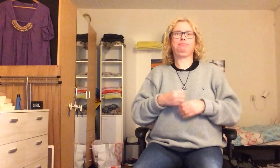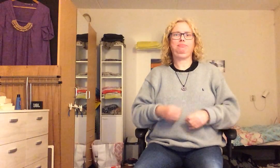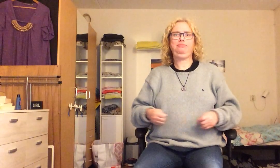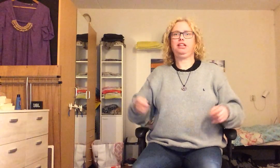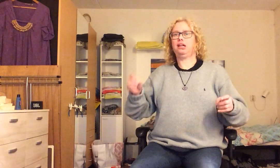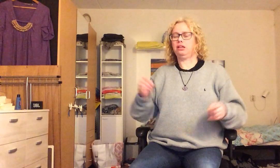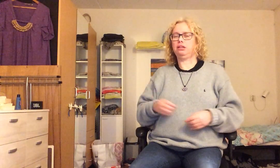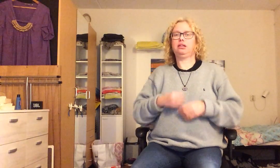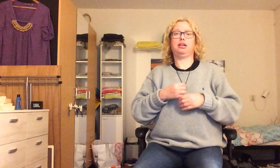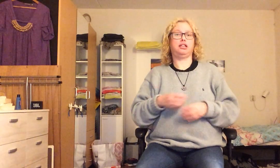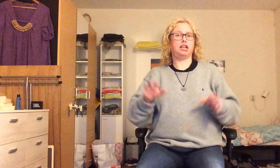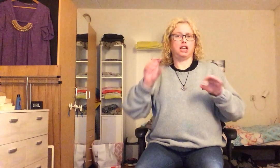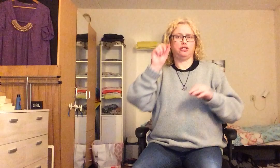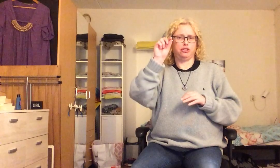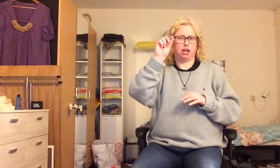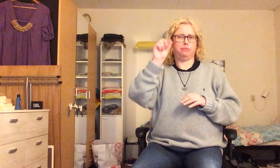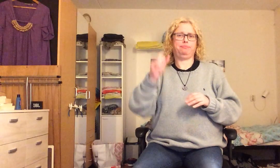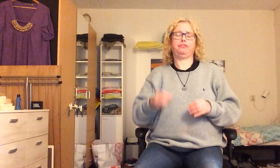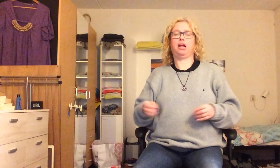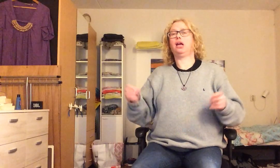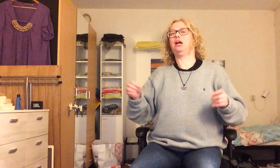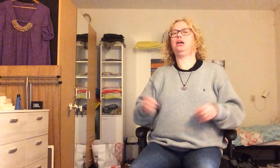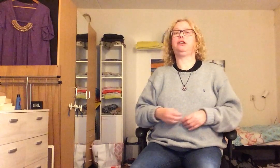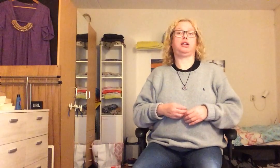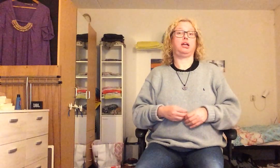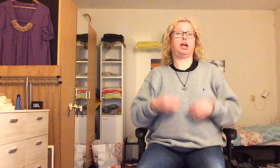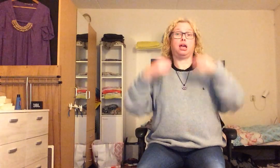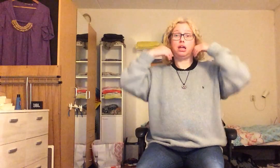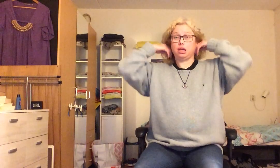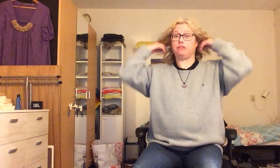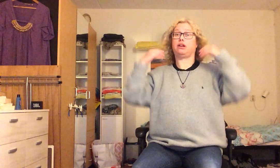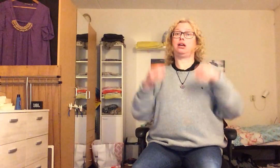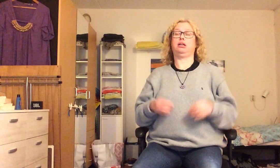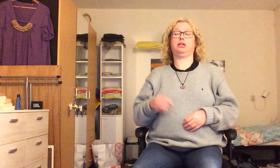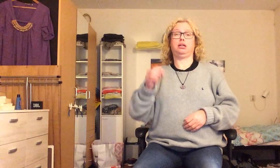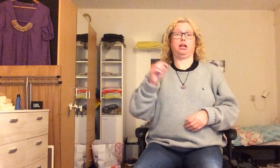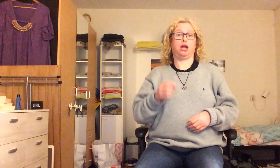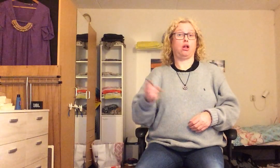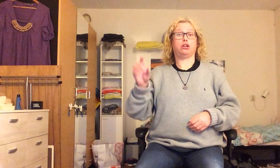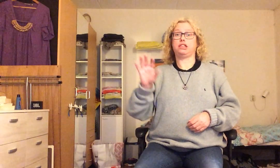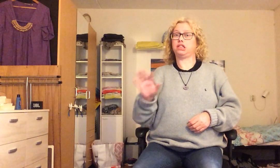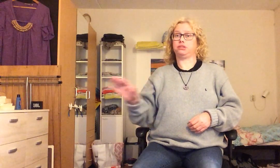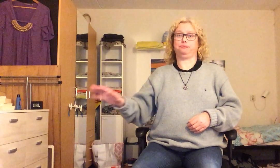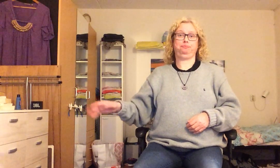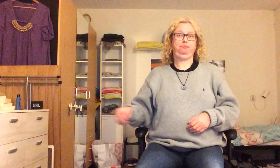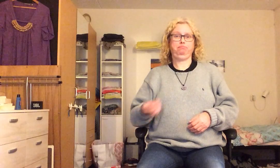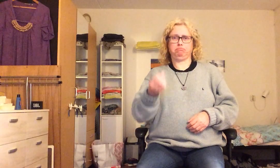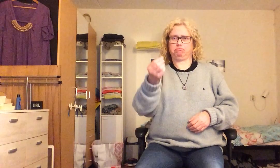And then there is a little star written after all the riches. It